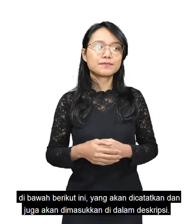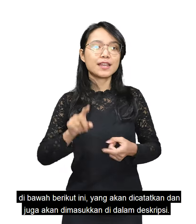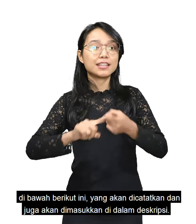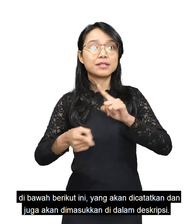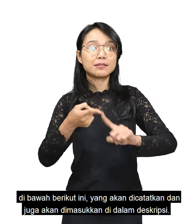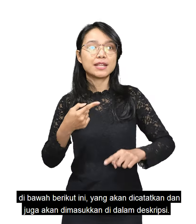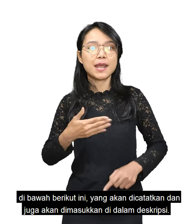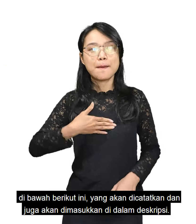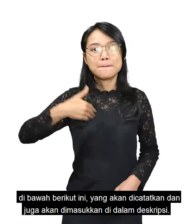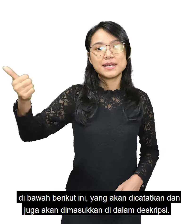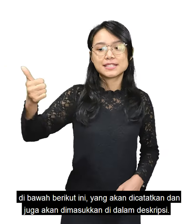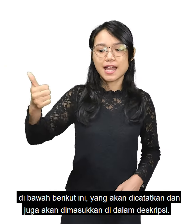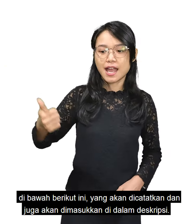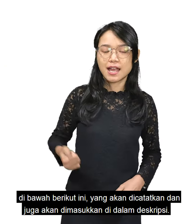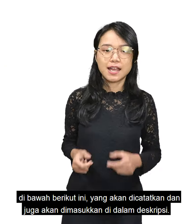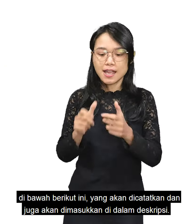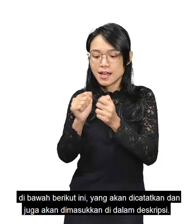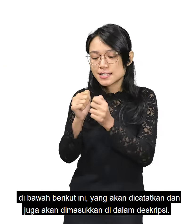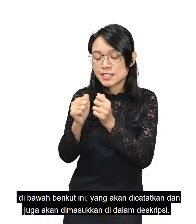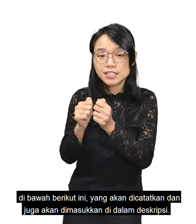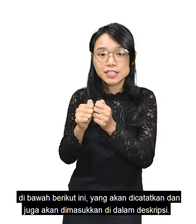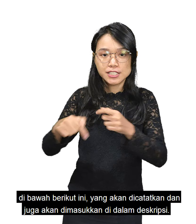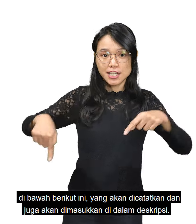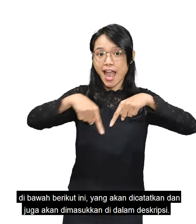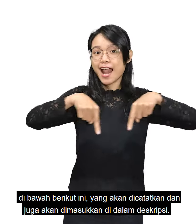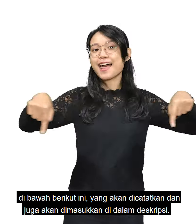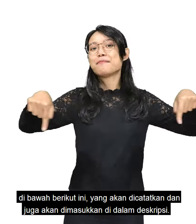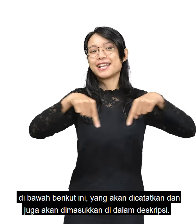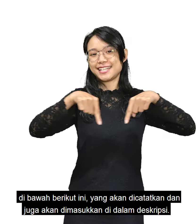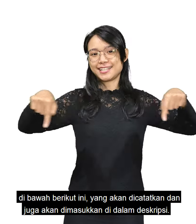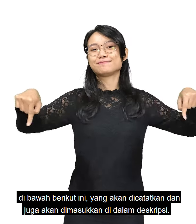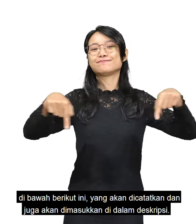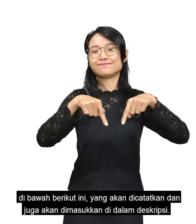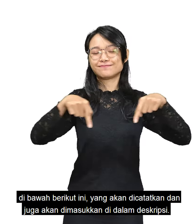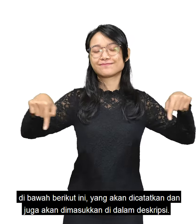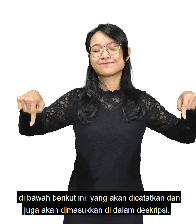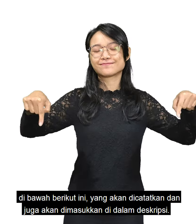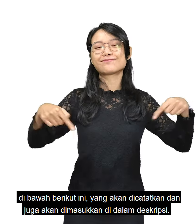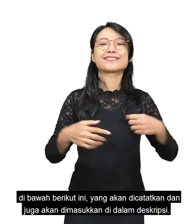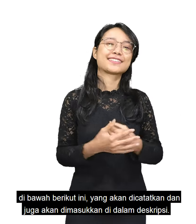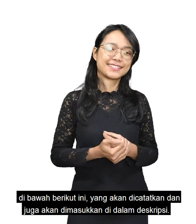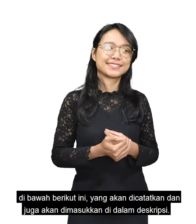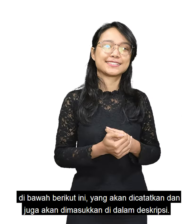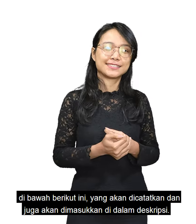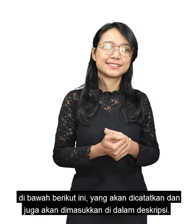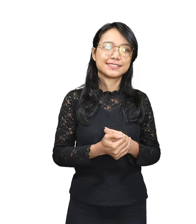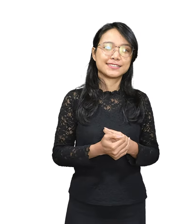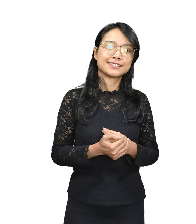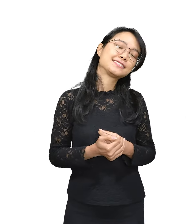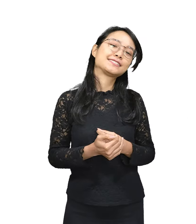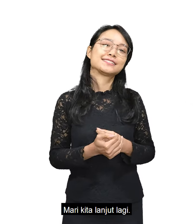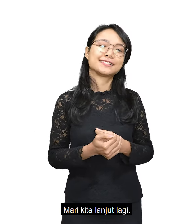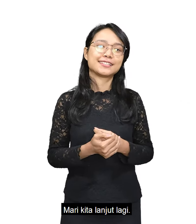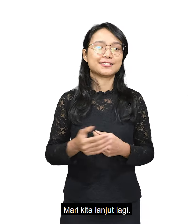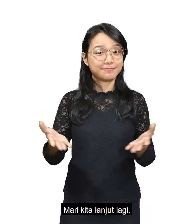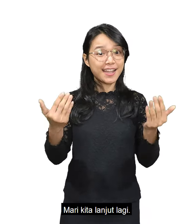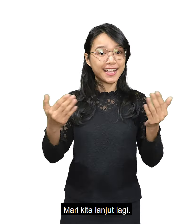di bawah berikut ini yang akan dicatatkan dan juga akan dimasukkan di dalam deskripsi Mari kita lanjut